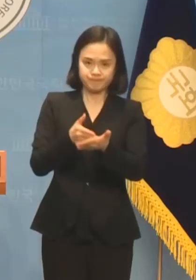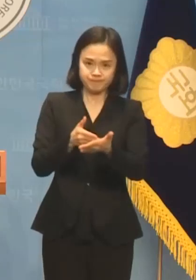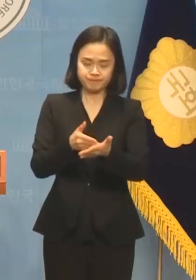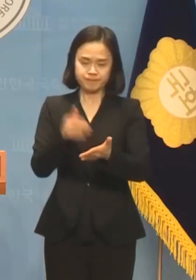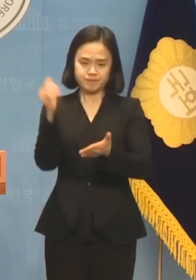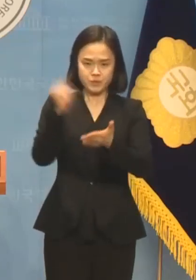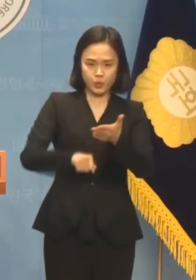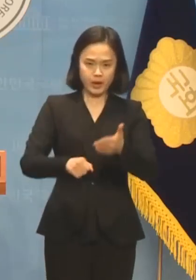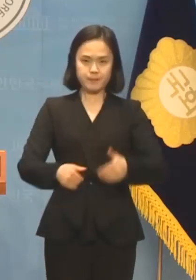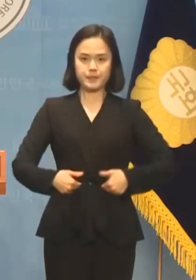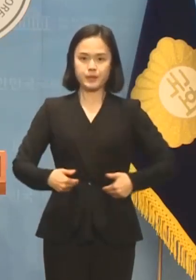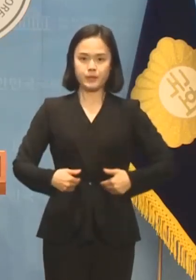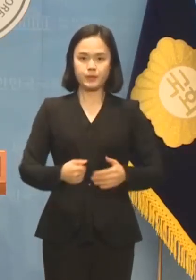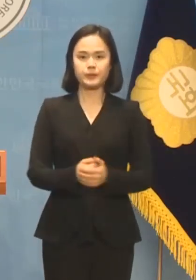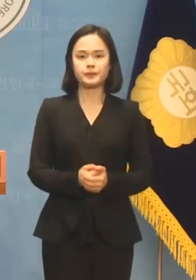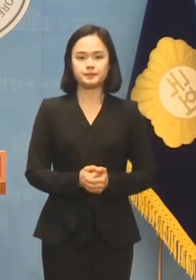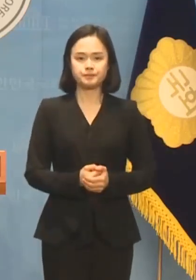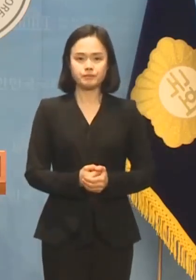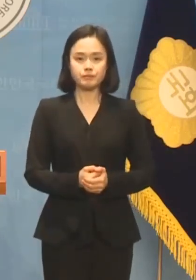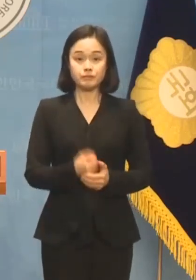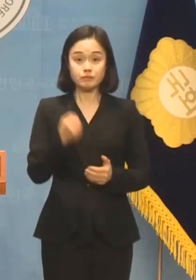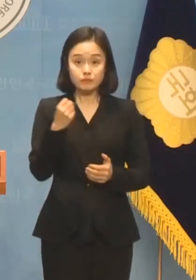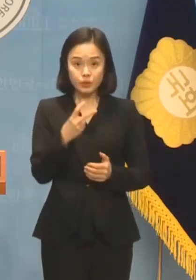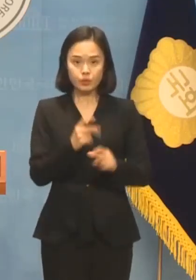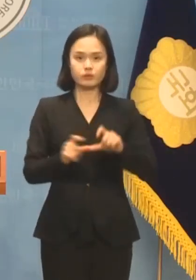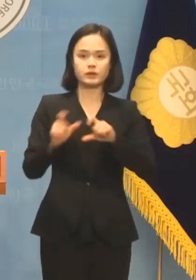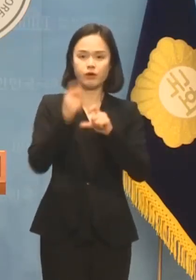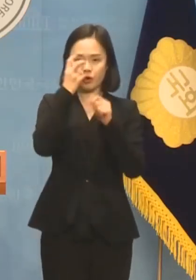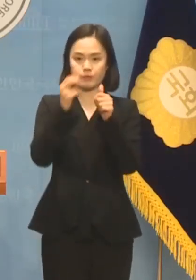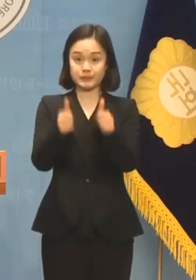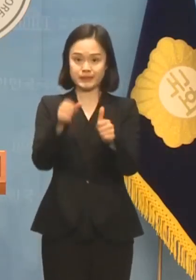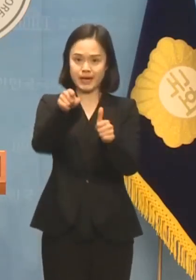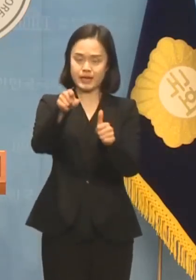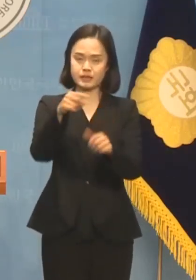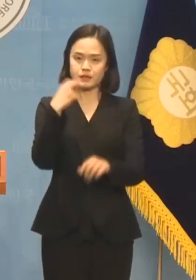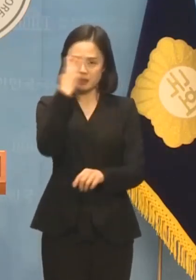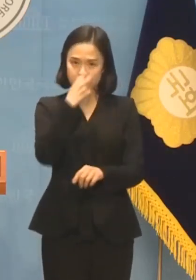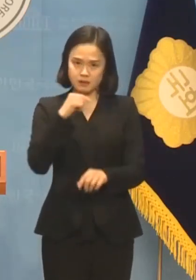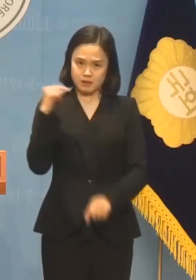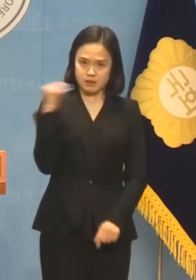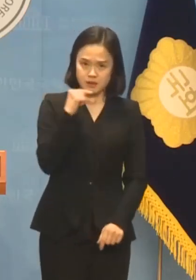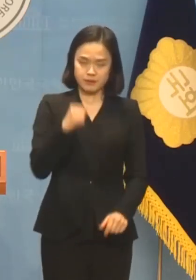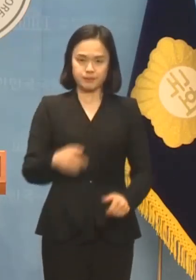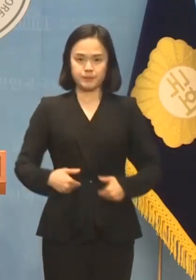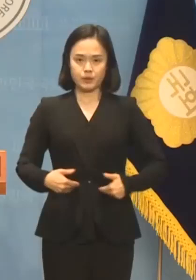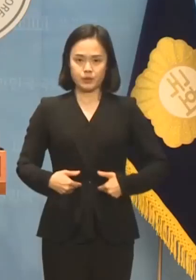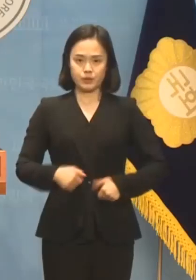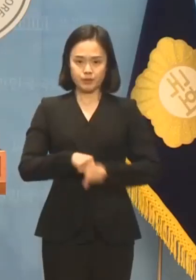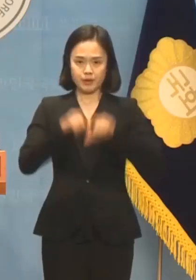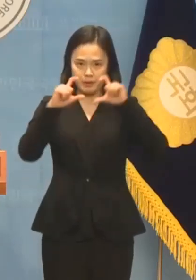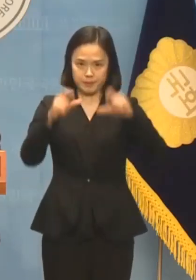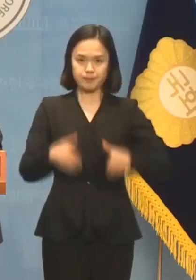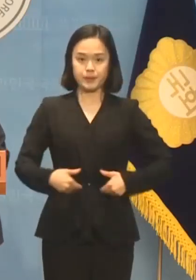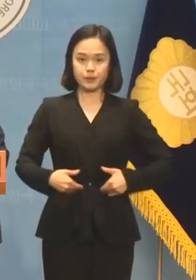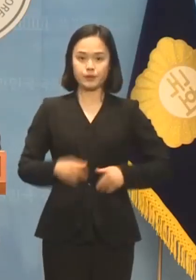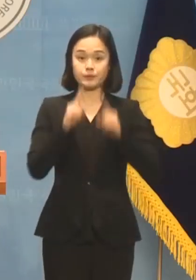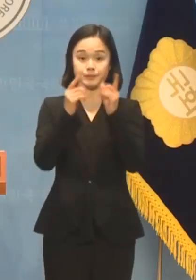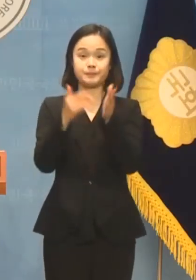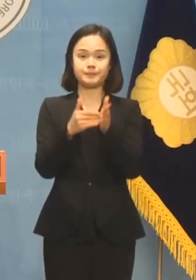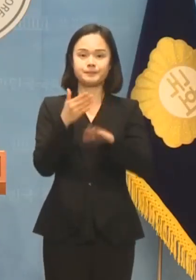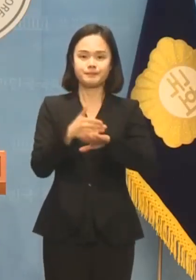위해 당사자뿐 아니라 검찰까지 더 철저히 수사해 엄벌해야 합니다. 이상 브리핑